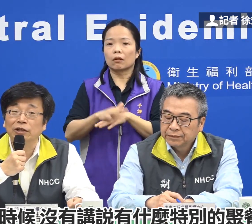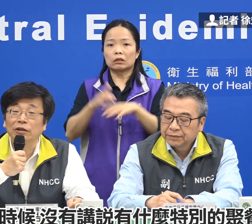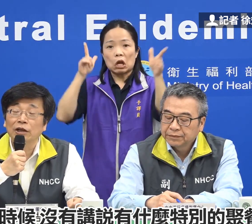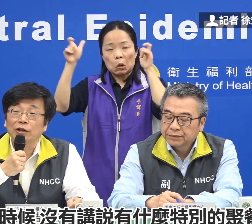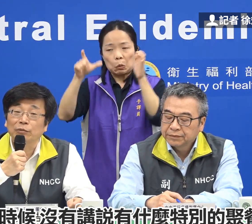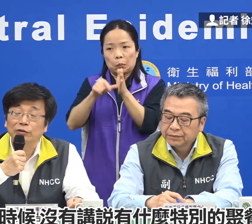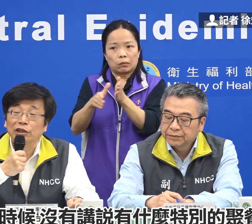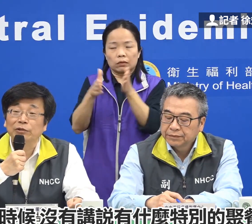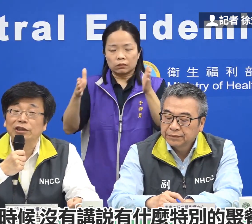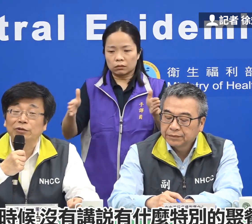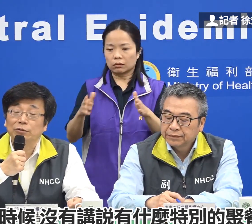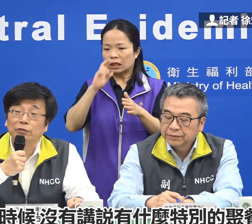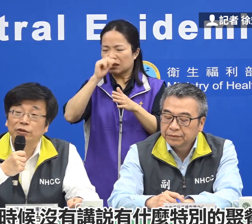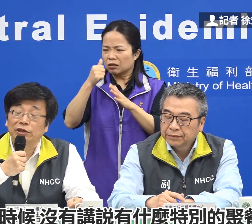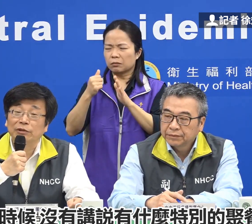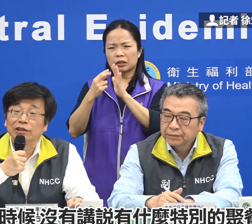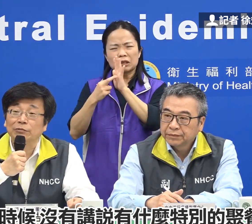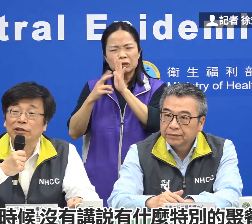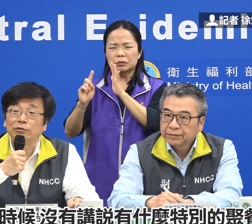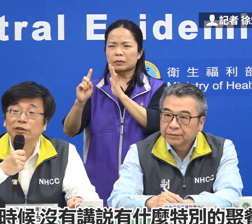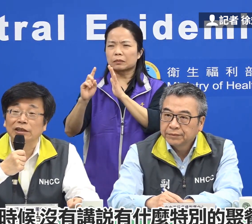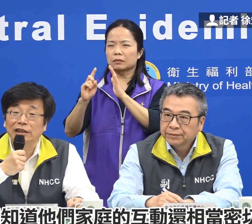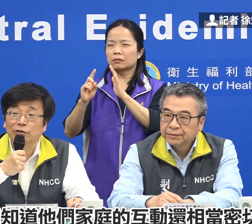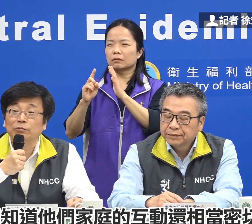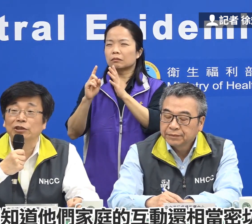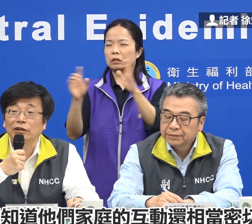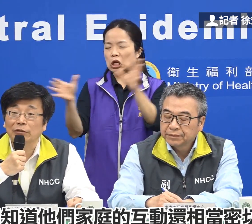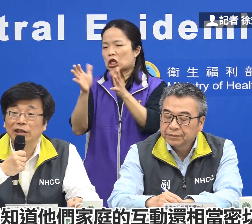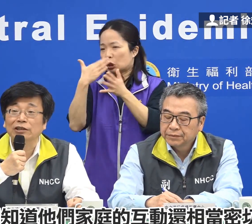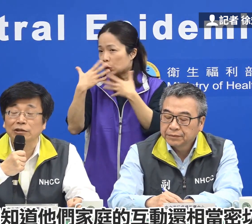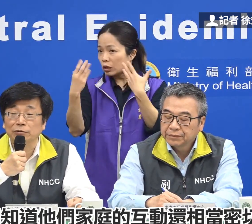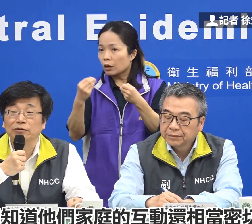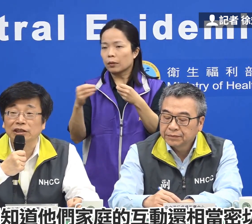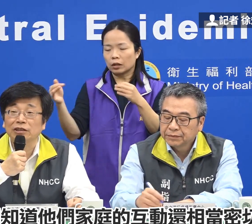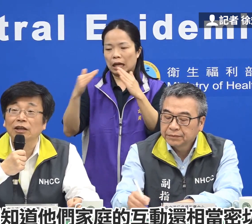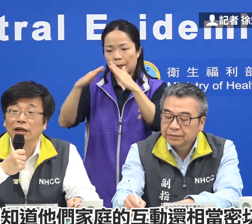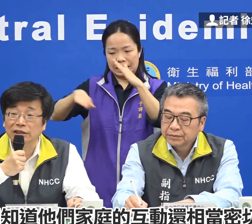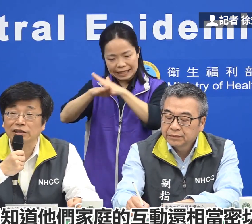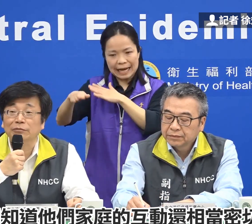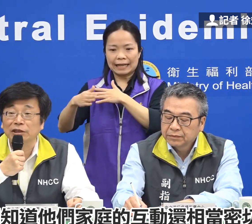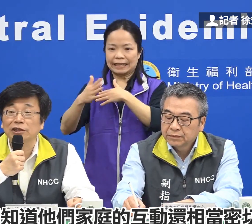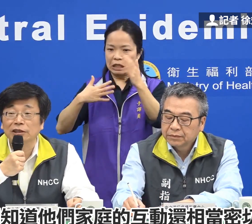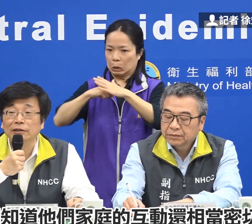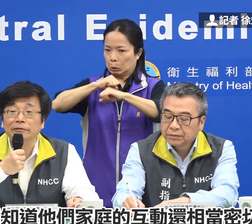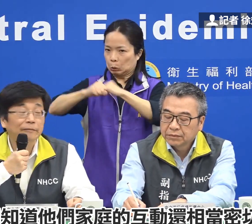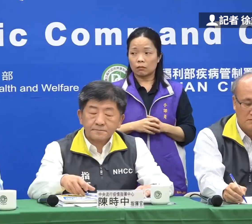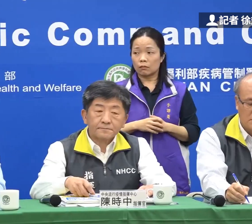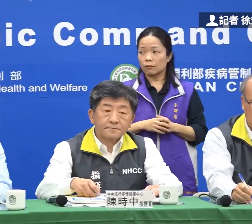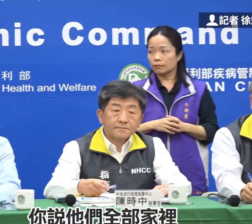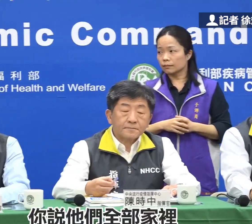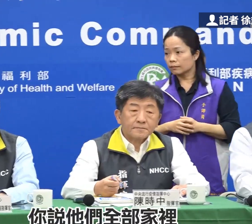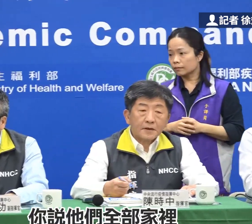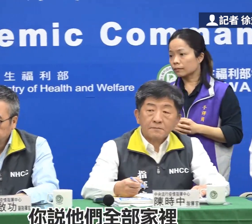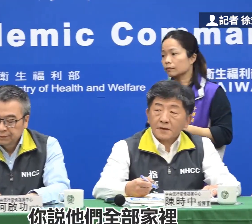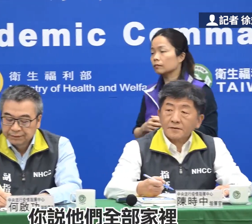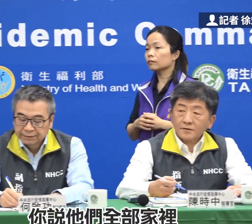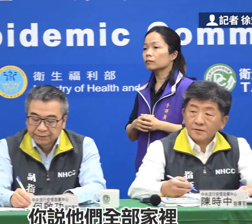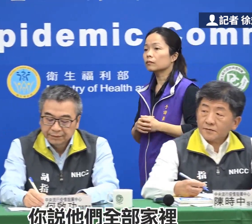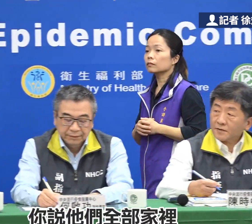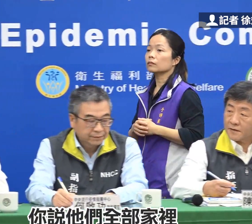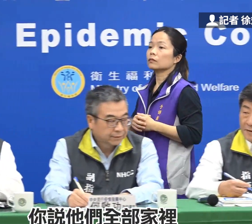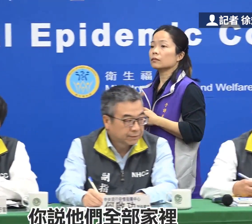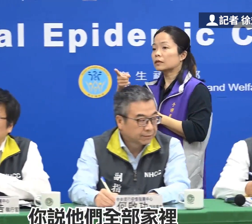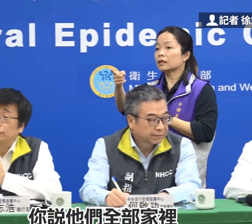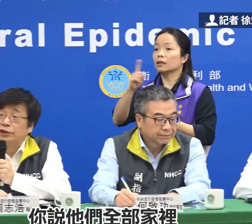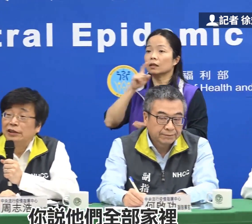当中哈，没有特别讲述说有什么样特别的聚餐，但是我们知道他们家庭的互动性还相当密切。好，你所提到他